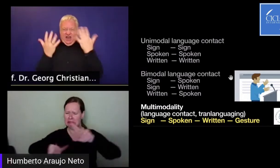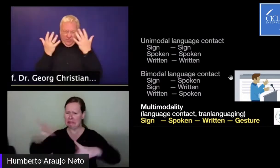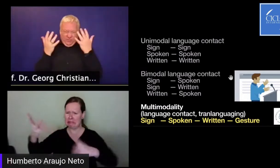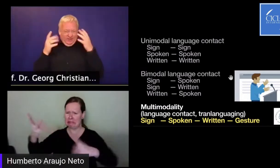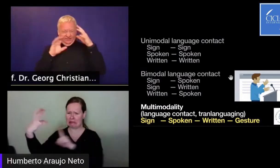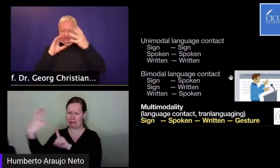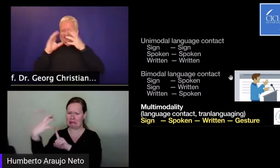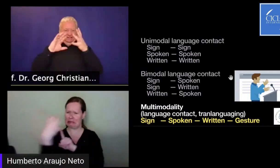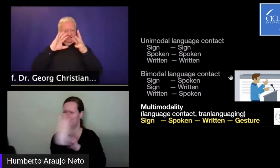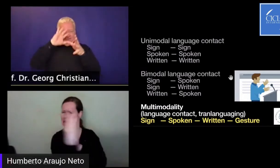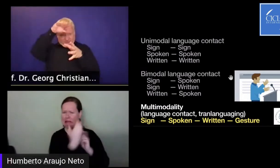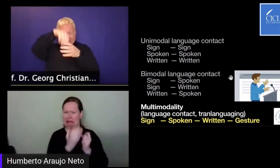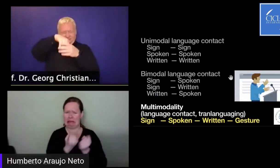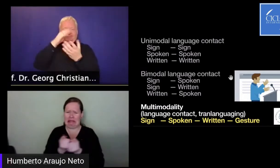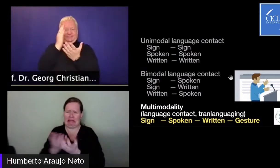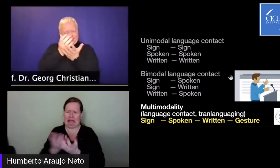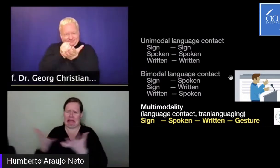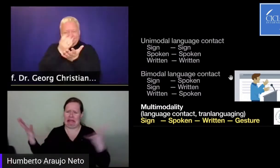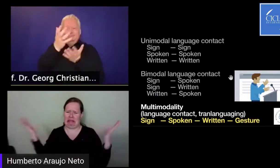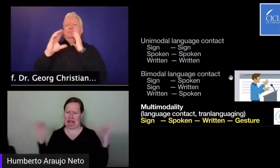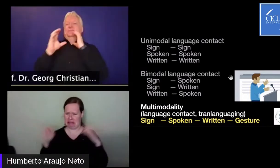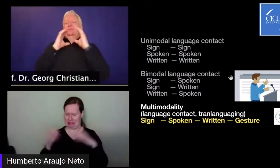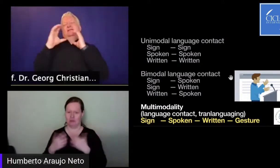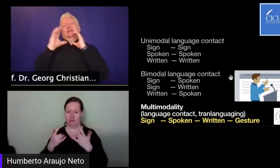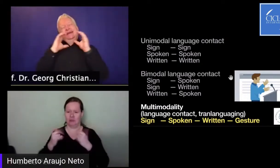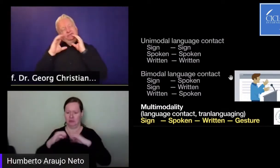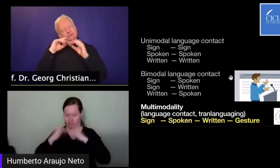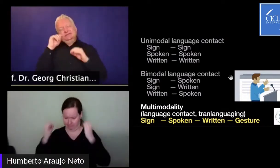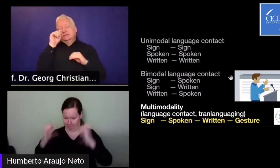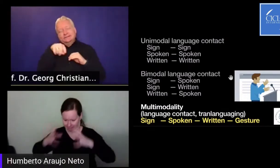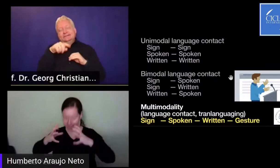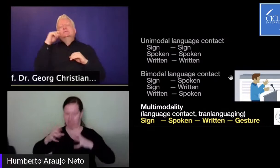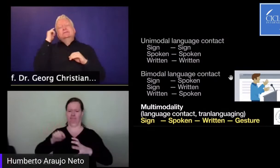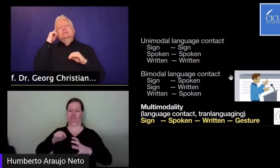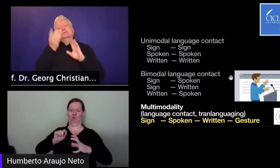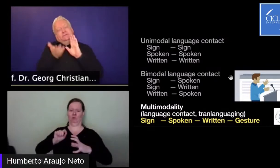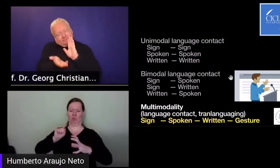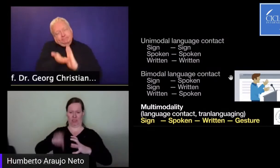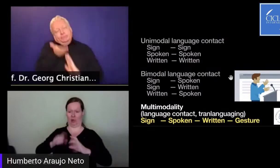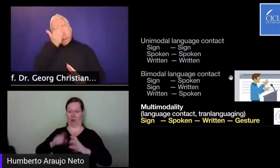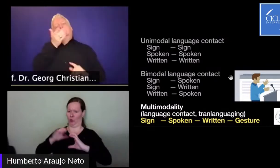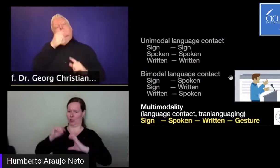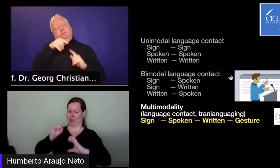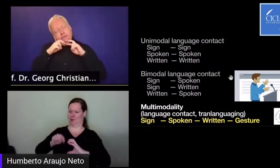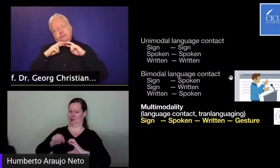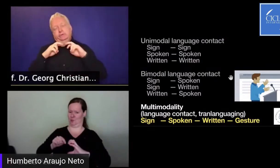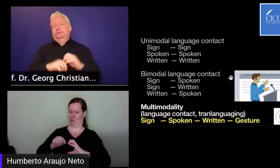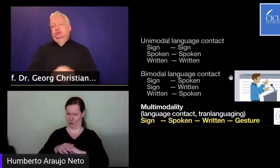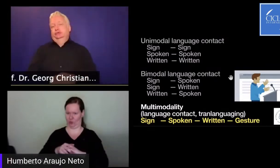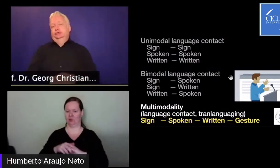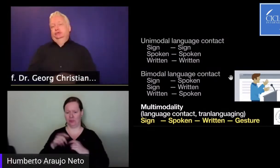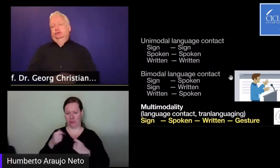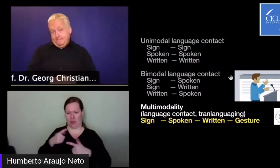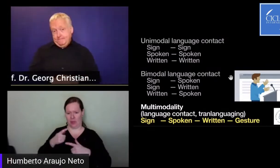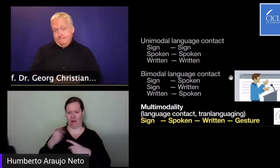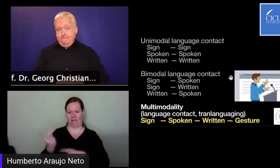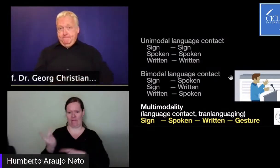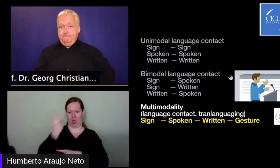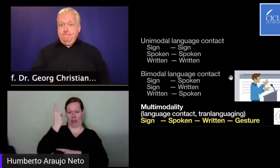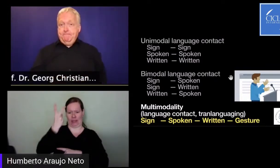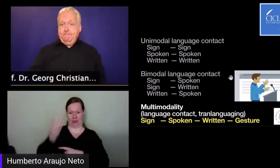Então, observe que tem muitas influências possíveis no contato entre essas línguas de diversas modalidades,